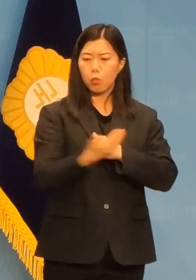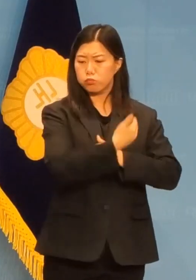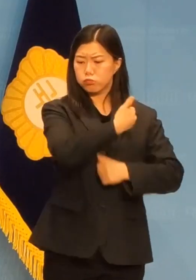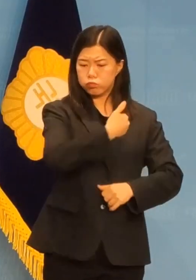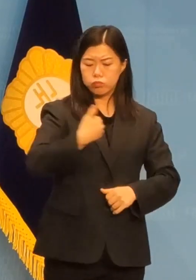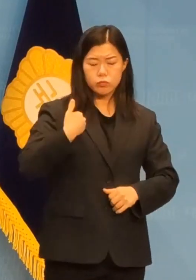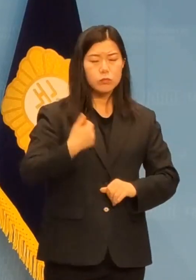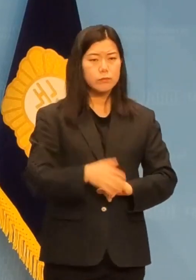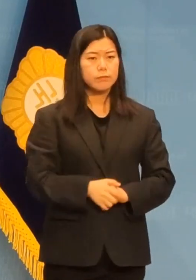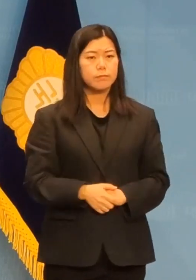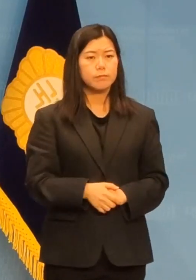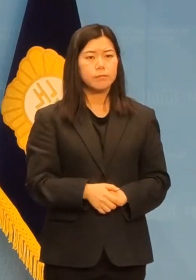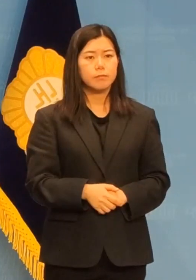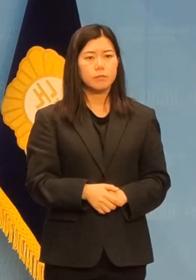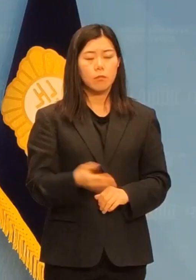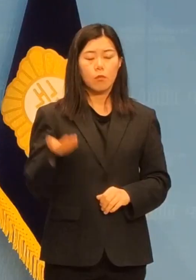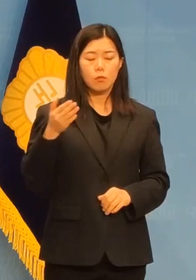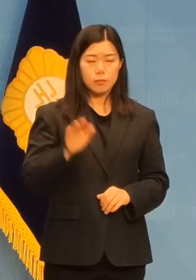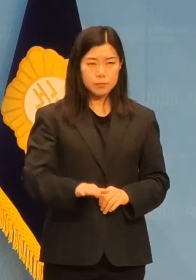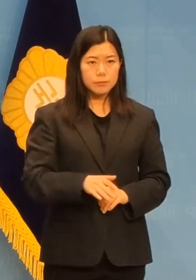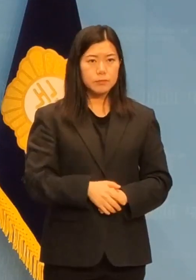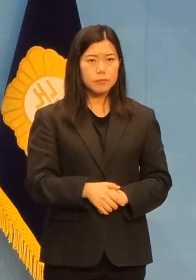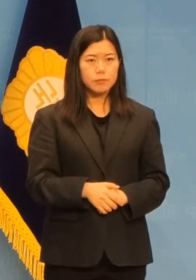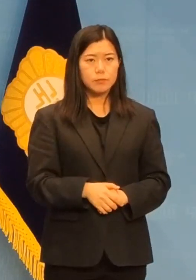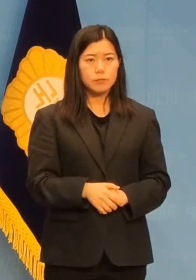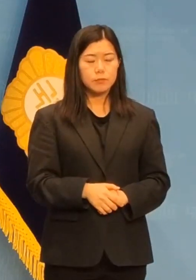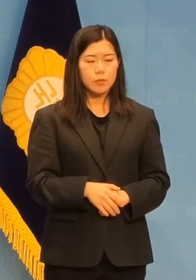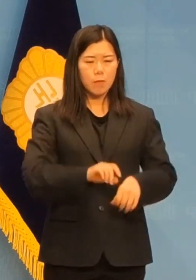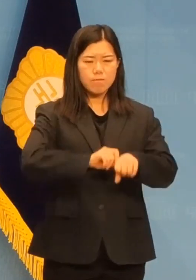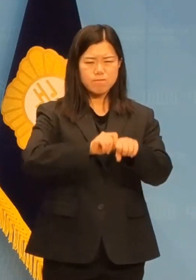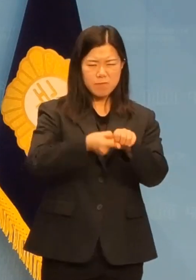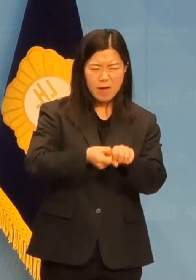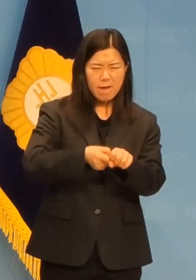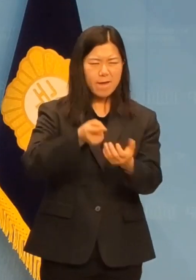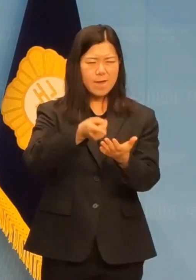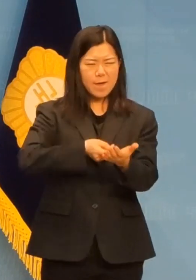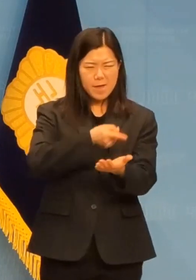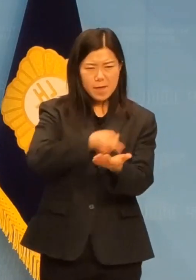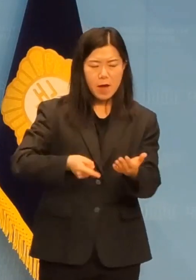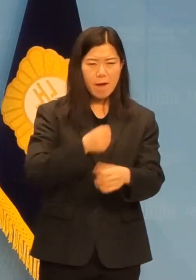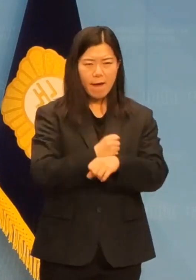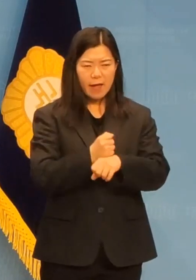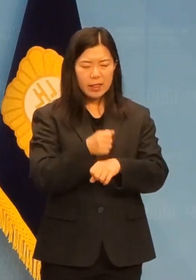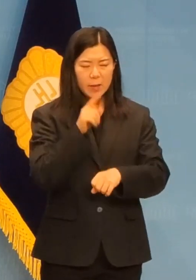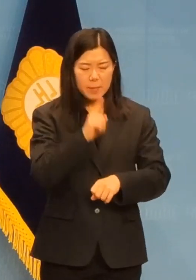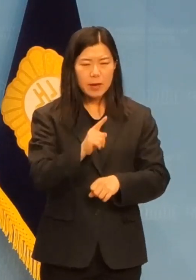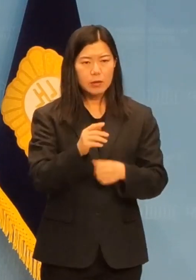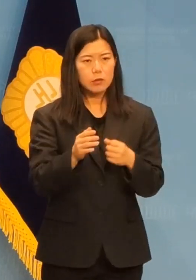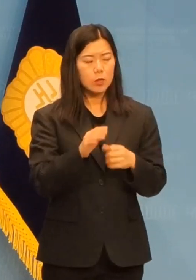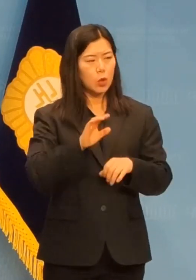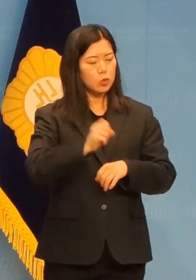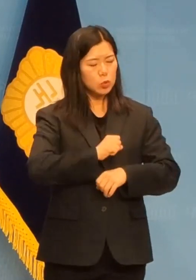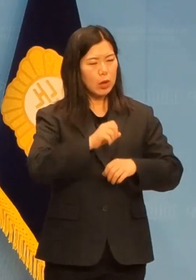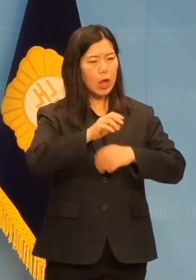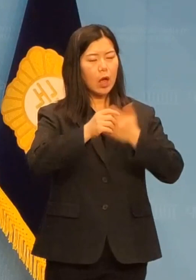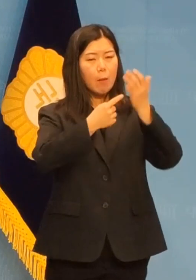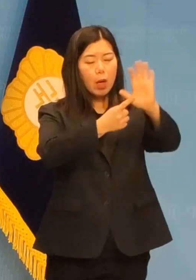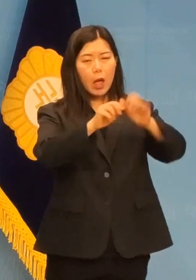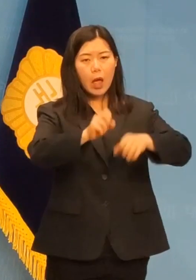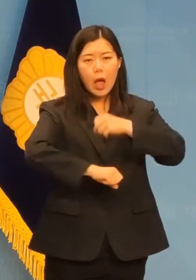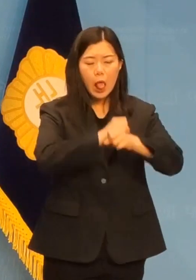마련되어 있습니다. 그럼에도 불구하고 징벌적 처벌 조항으로 표현의 자유를